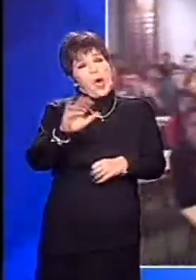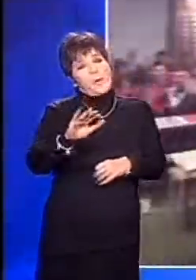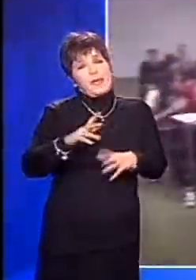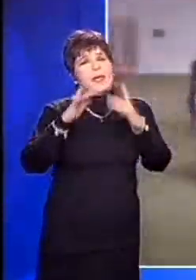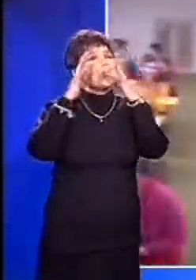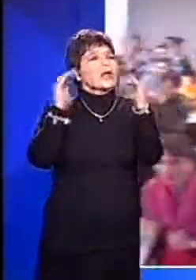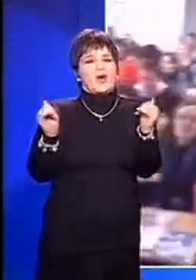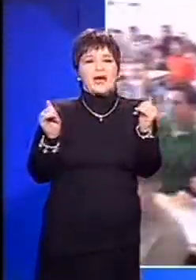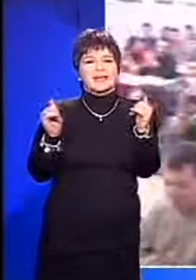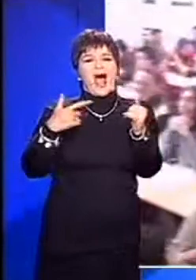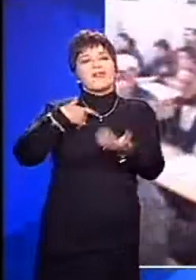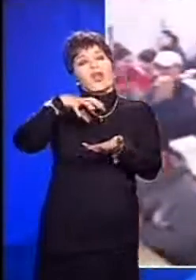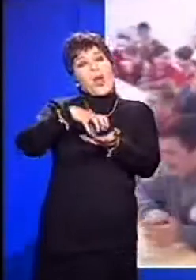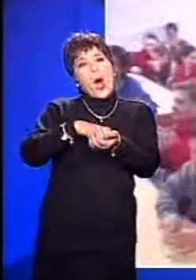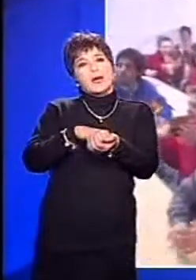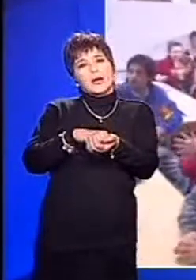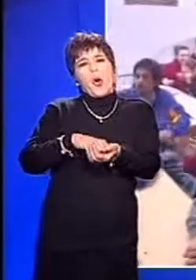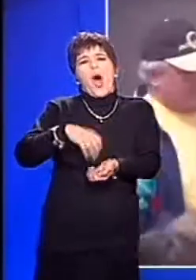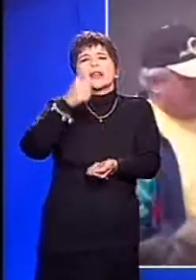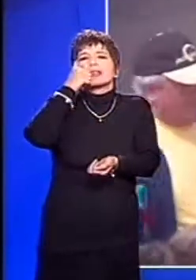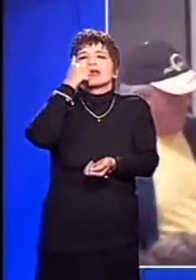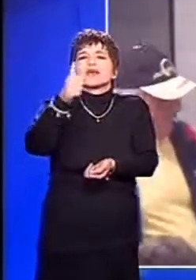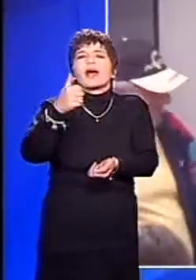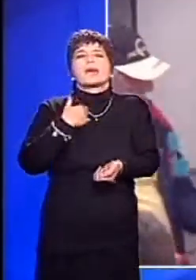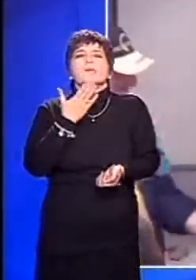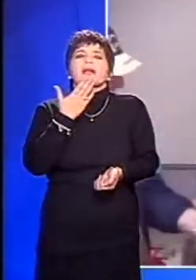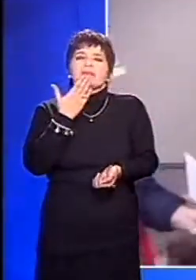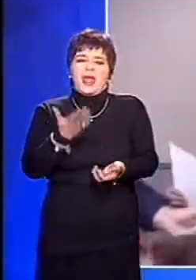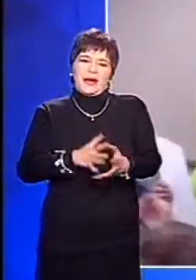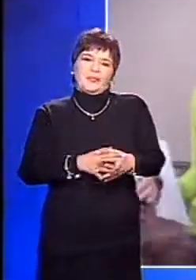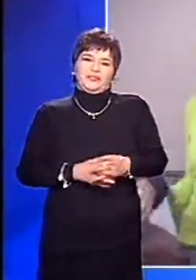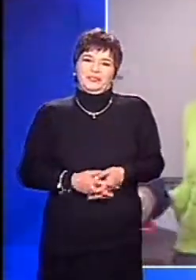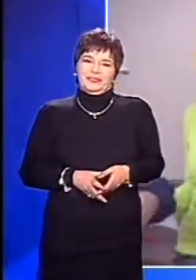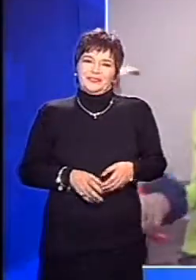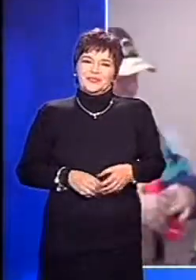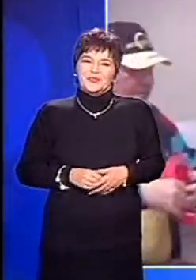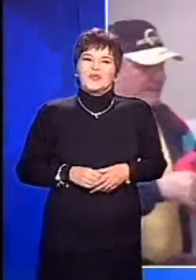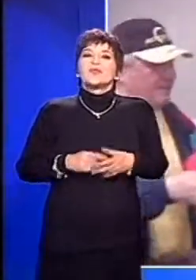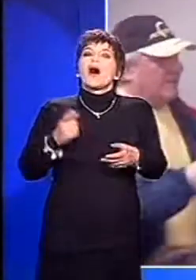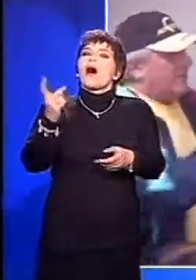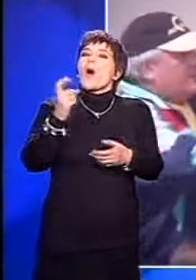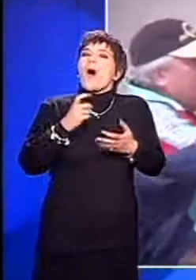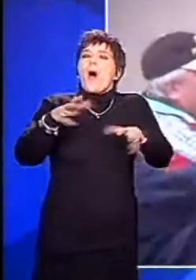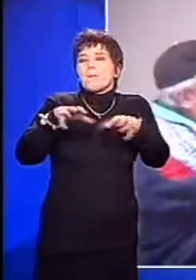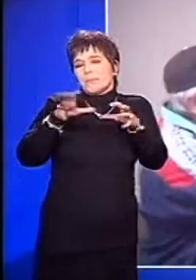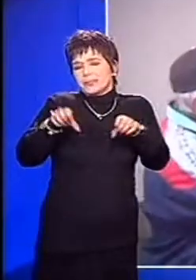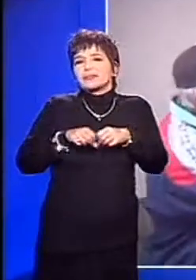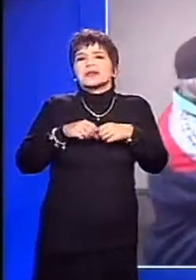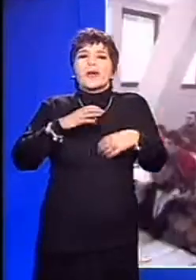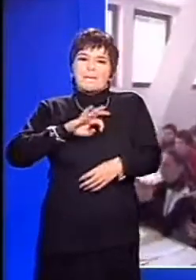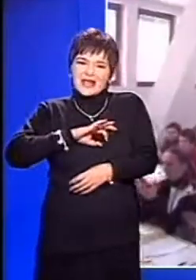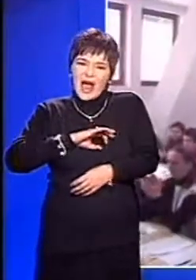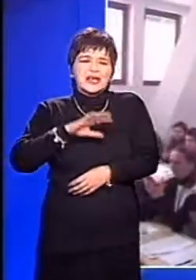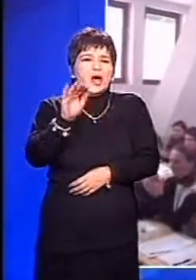speciali au fost medaliați, copii inedită, au primit diplome și mulțumiri, colaboratorii au fost medaliați, copii totul